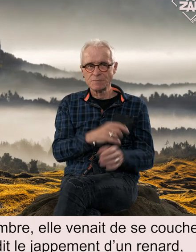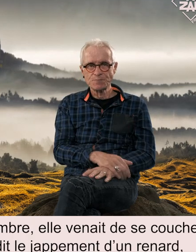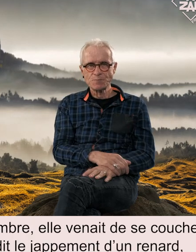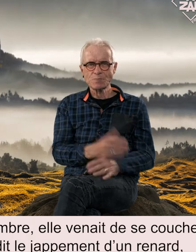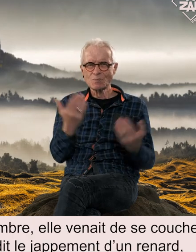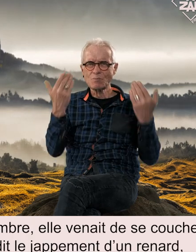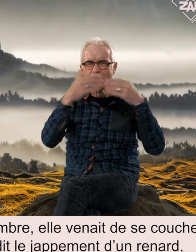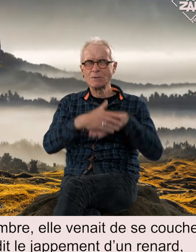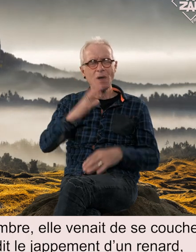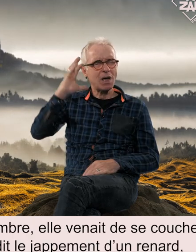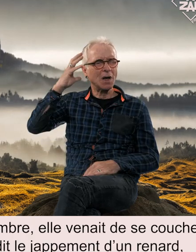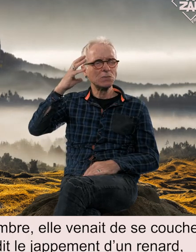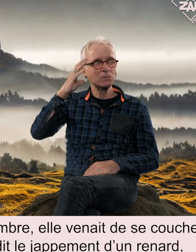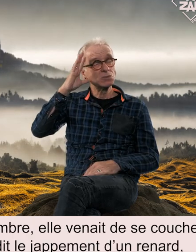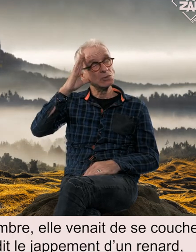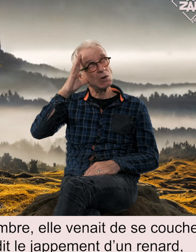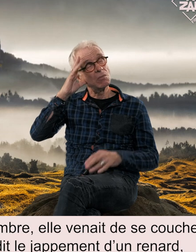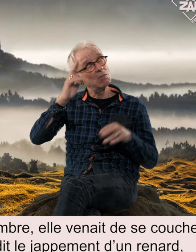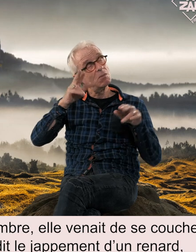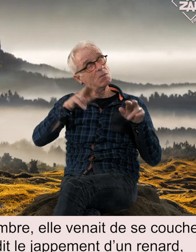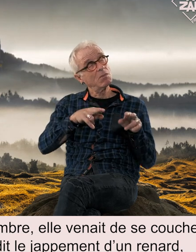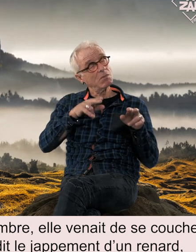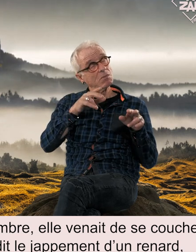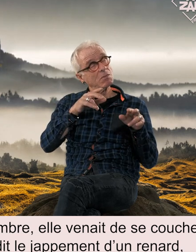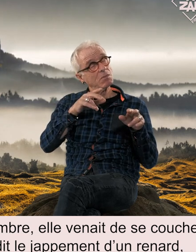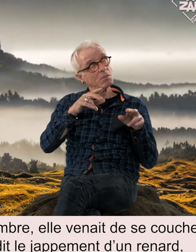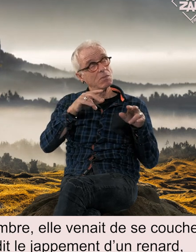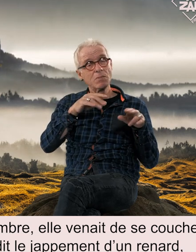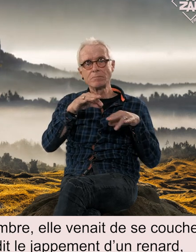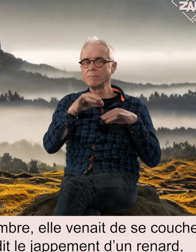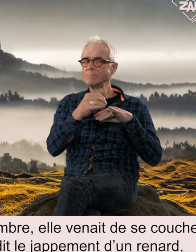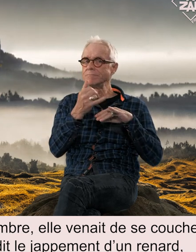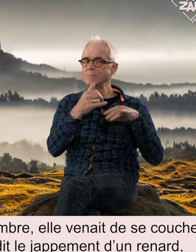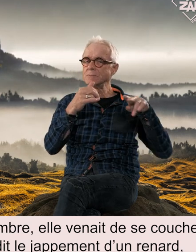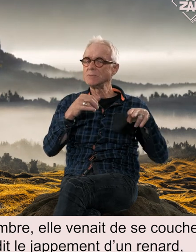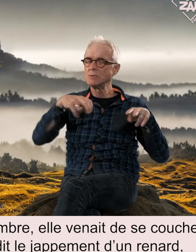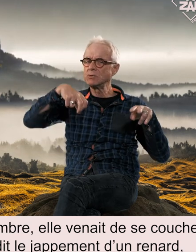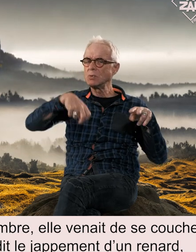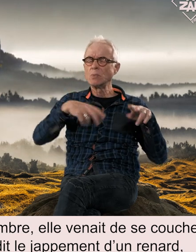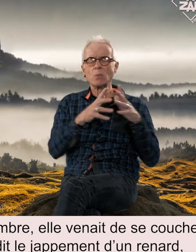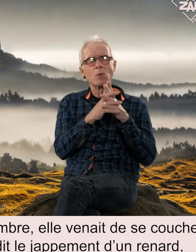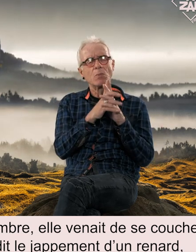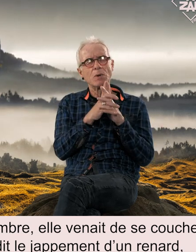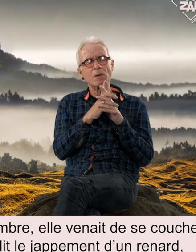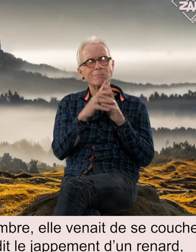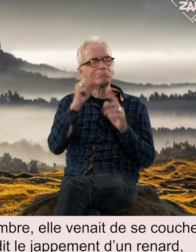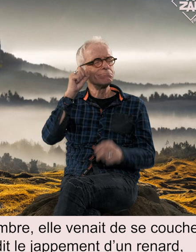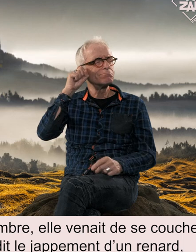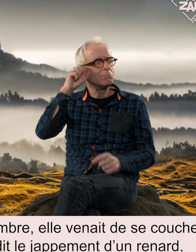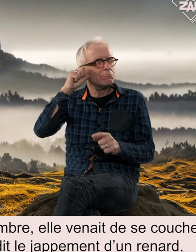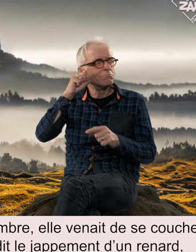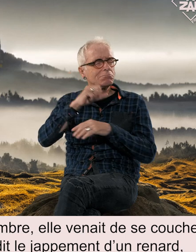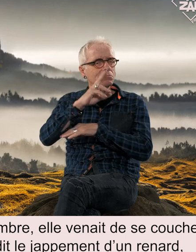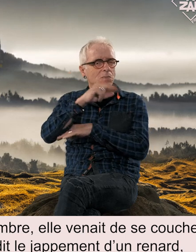Un soir du mois d'août, qu'ils étaient dans leur chambre, elle venait de se coucher, et il s'agenouillait pour sa prière quand il entendit le jappement d'un renard,